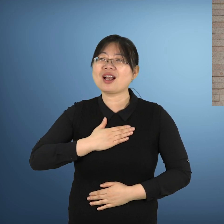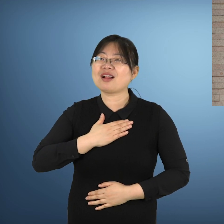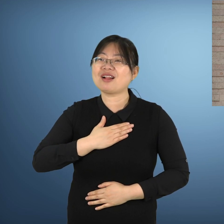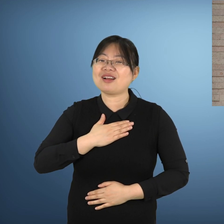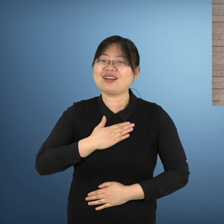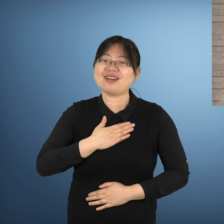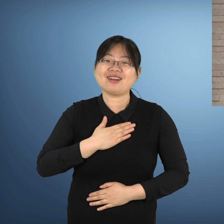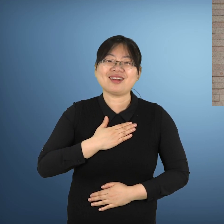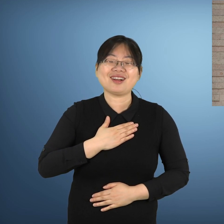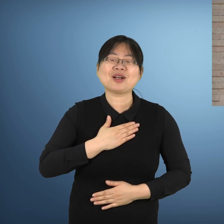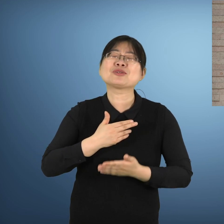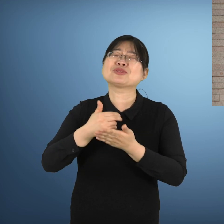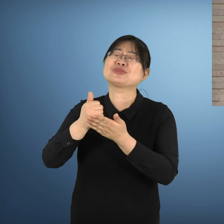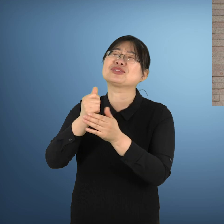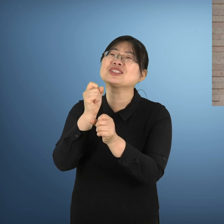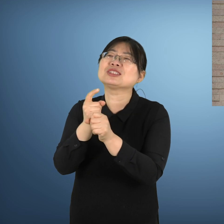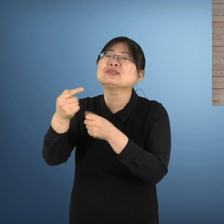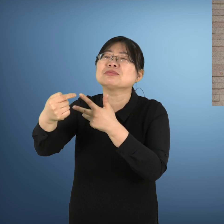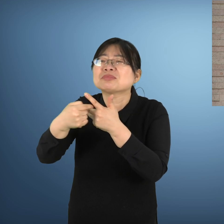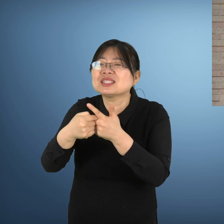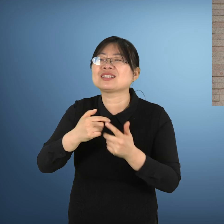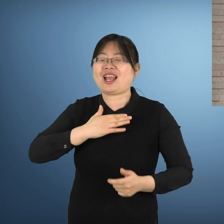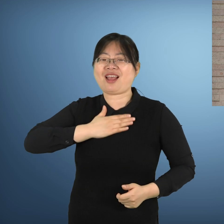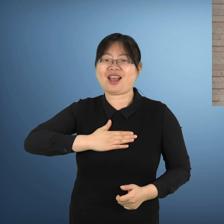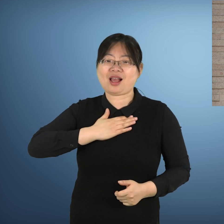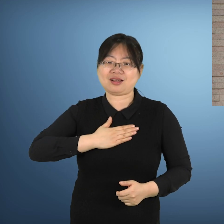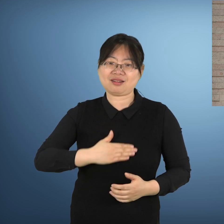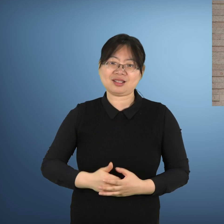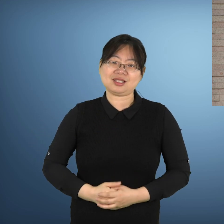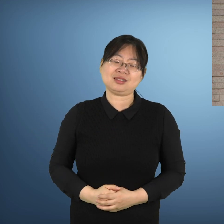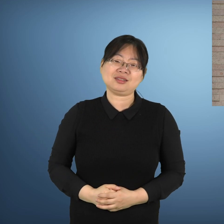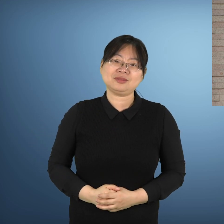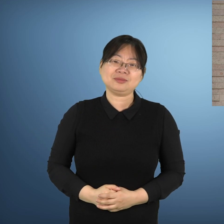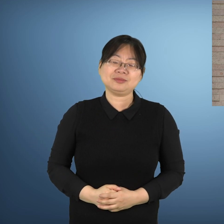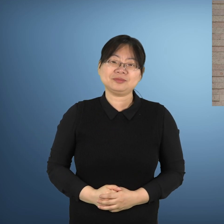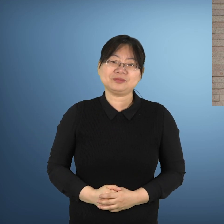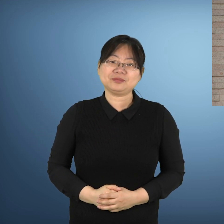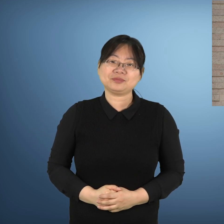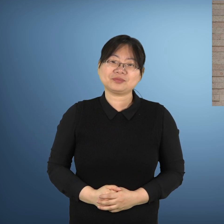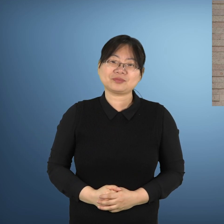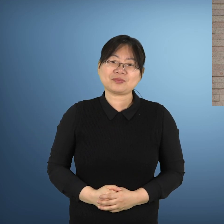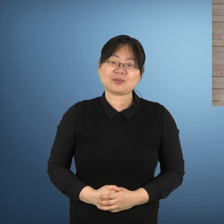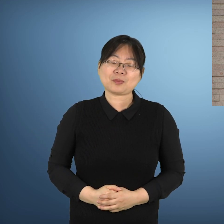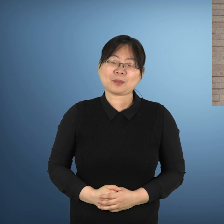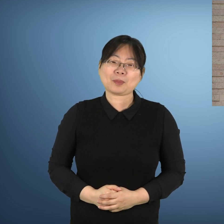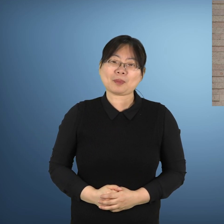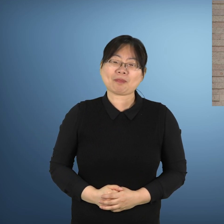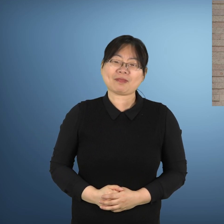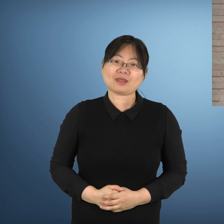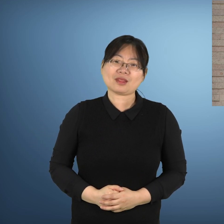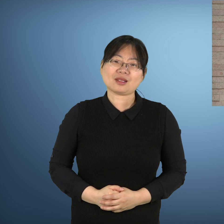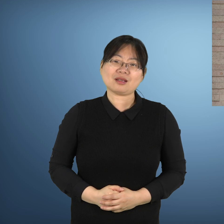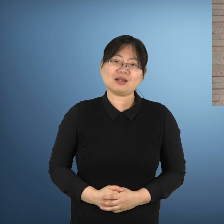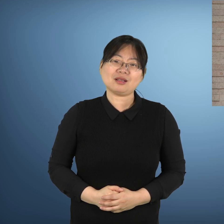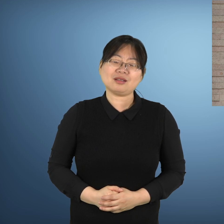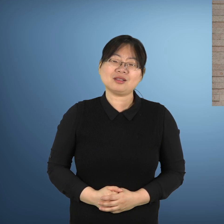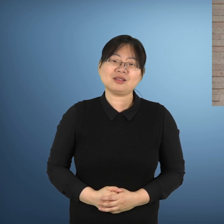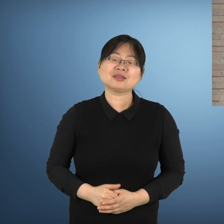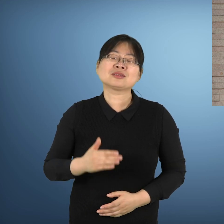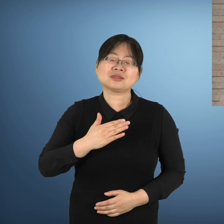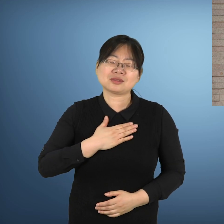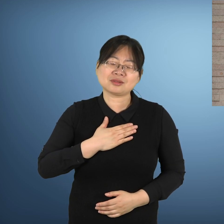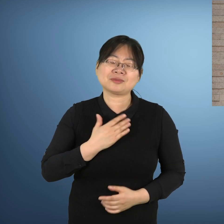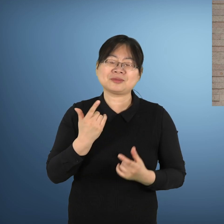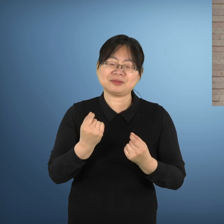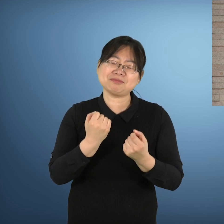계세요? 주님이 알고 계세요. 주님 아시잖아요. 저 그래도 주님